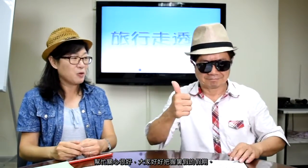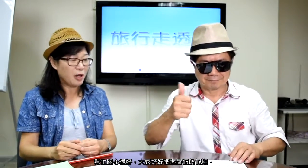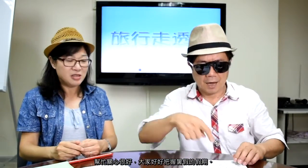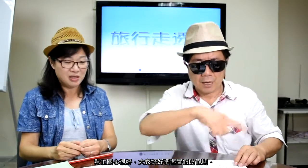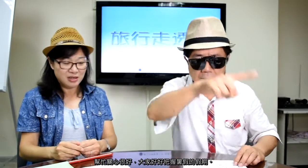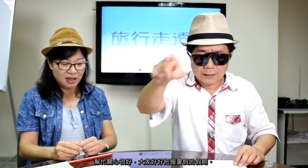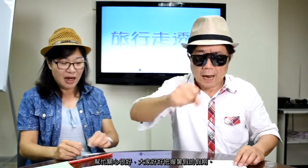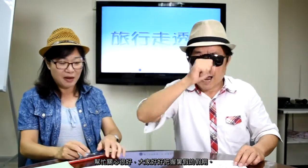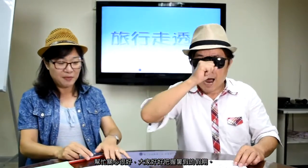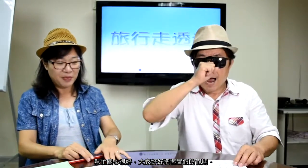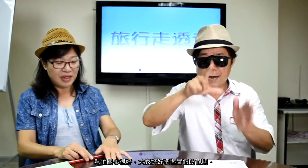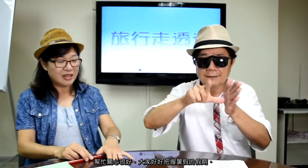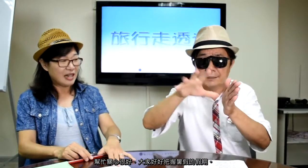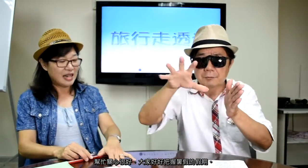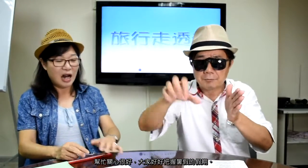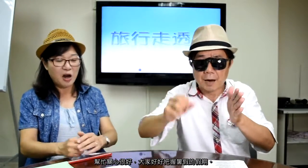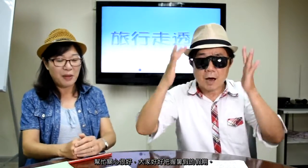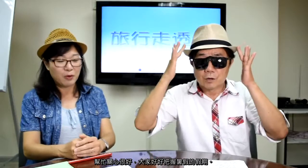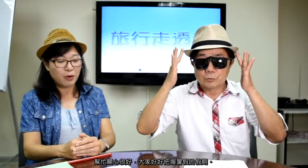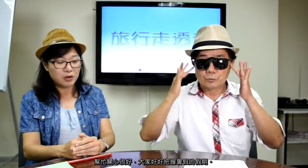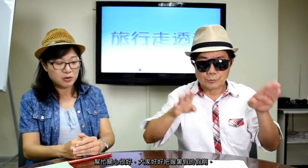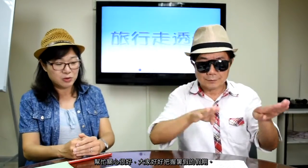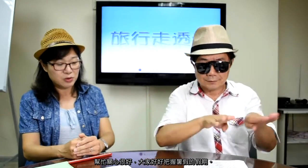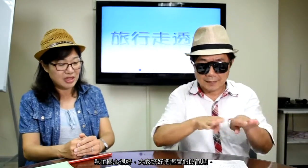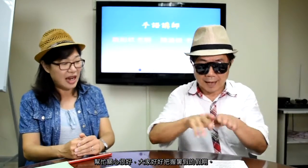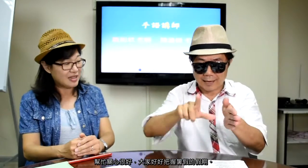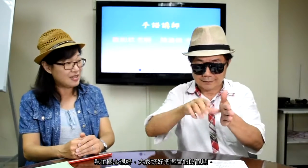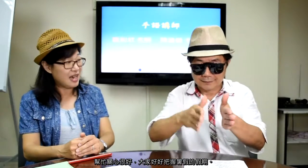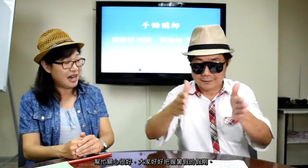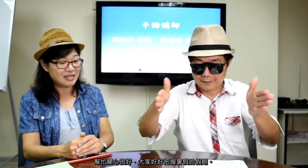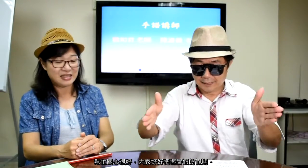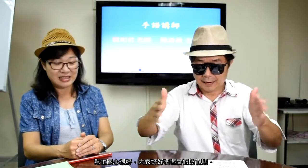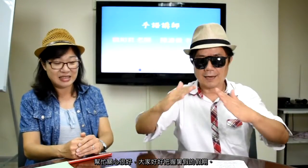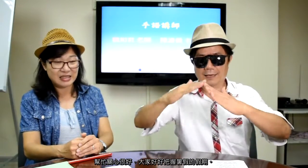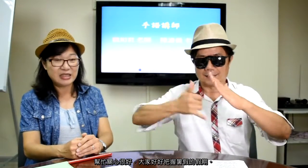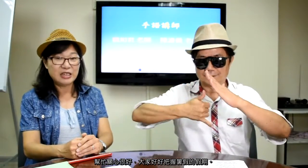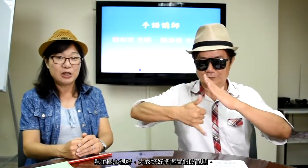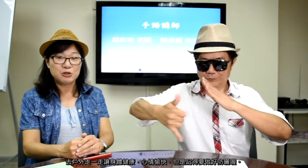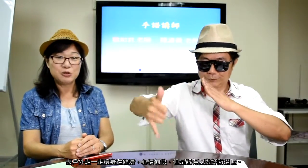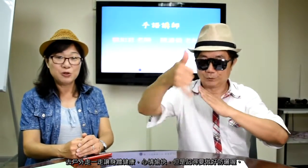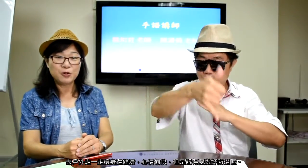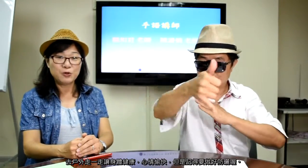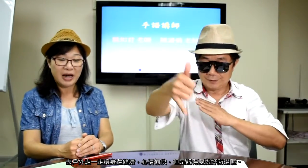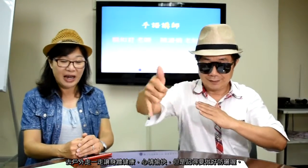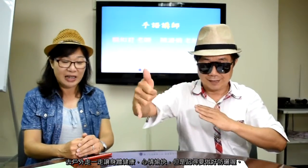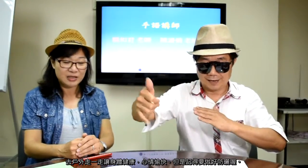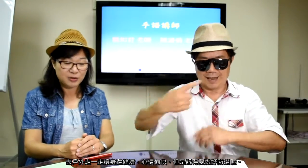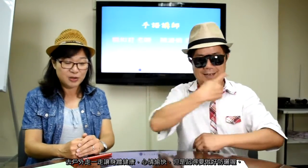关心，很好，大家好好把握暑假的假期，去户外走一